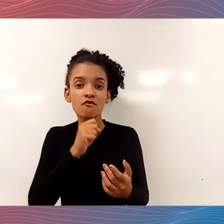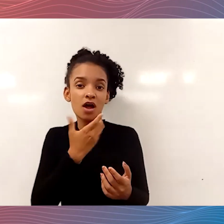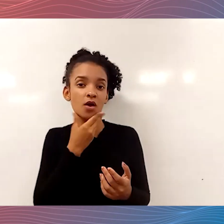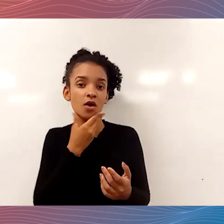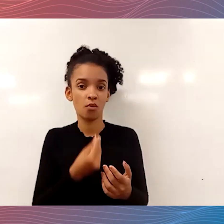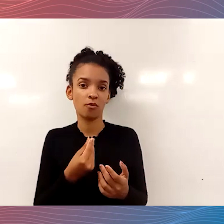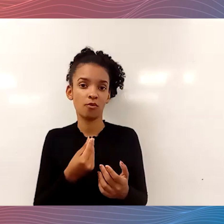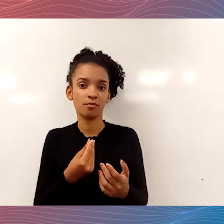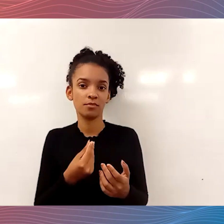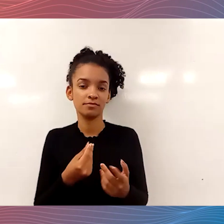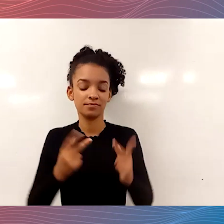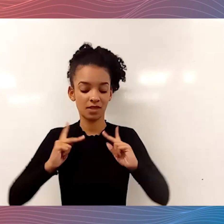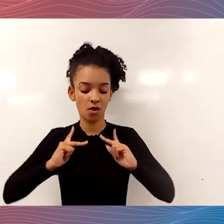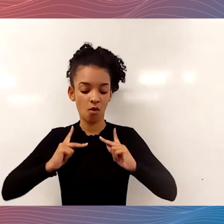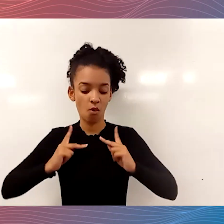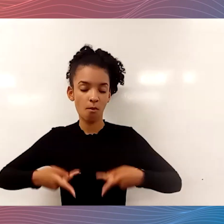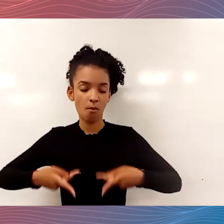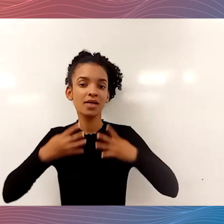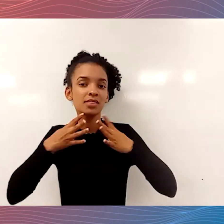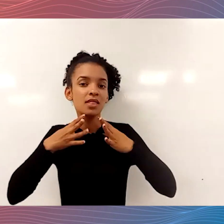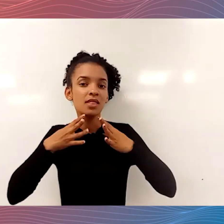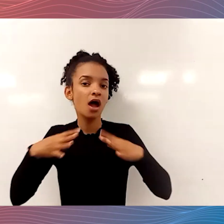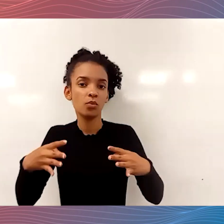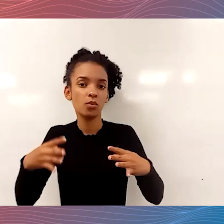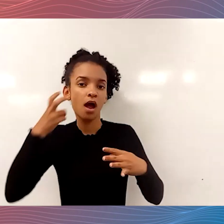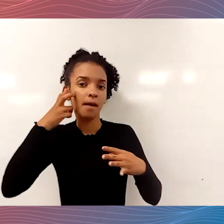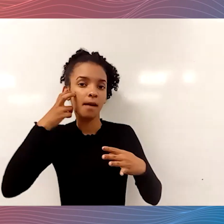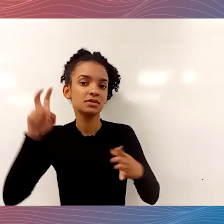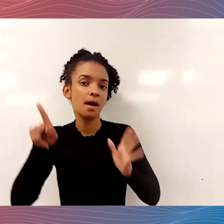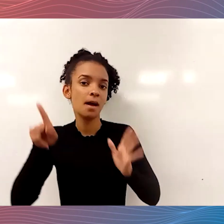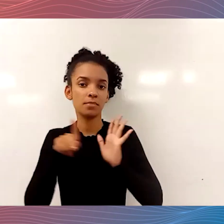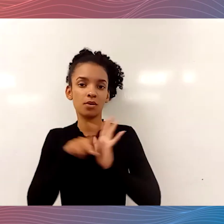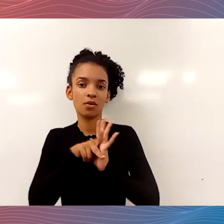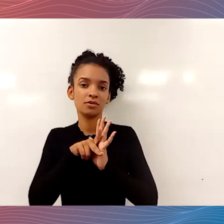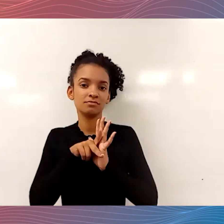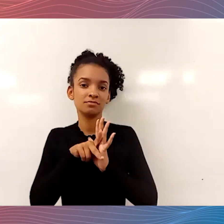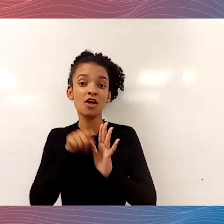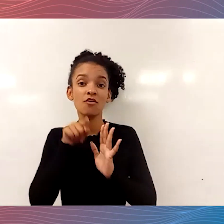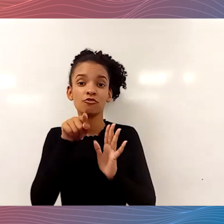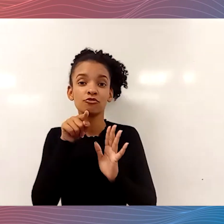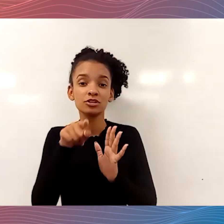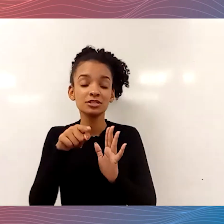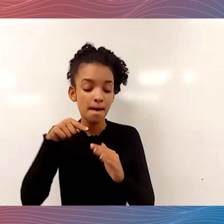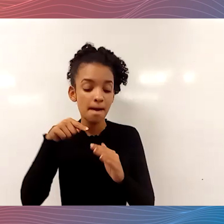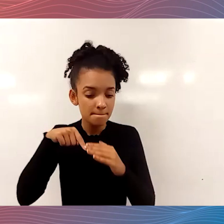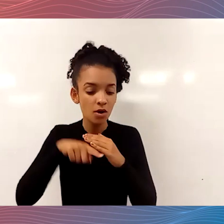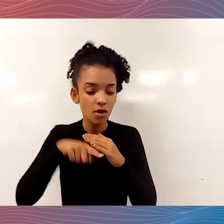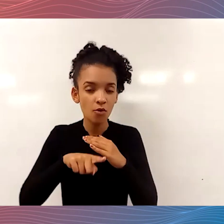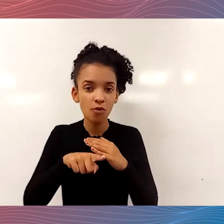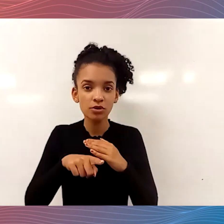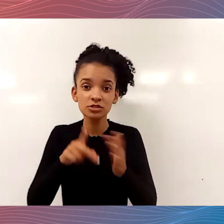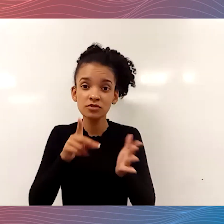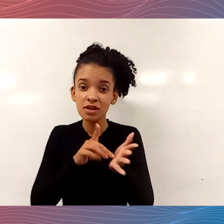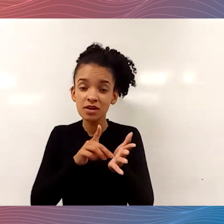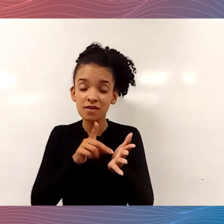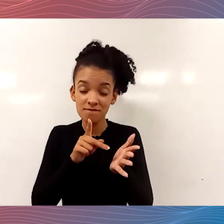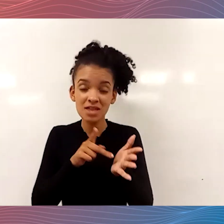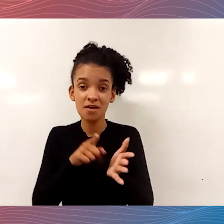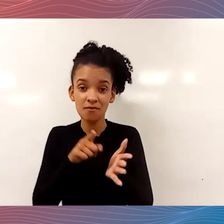natural. Mas quando você mergulha de fato, você percebe que você consegue respirar. Mas não é